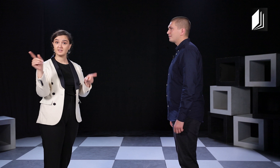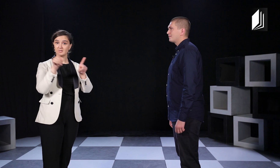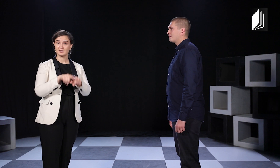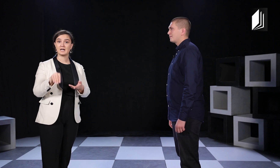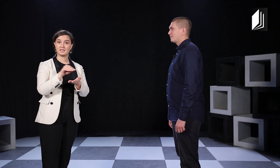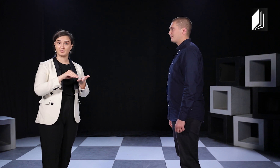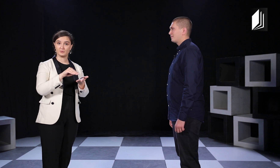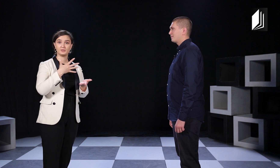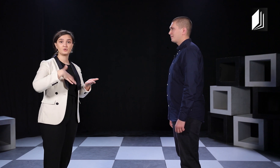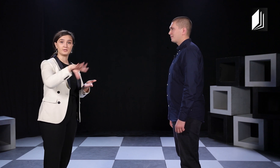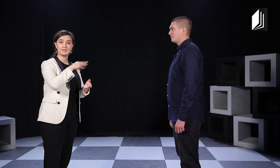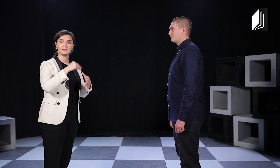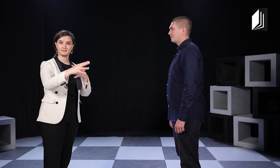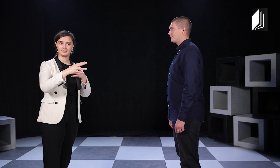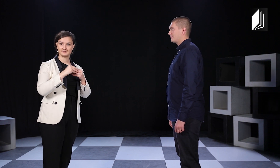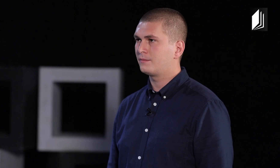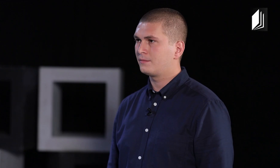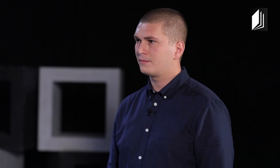თქვენც გაიმეორეთ ჩვენთან ერთად.